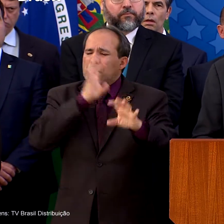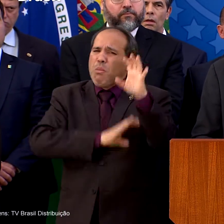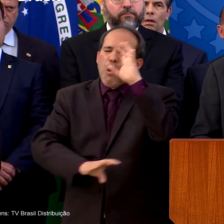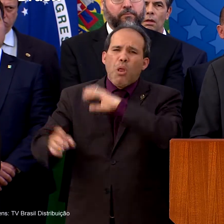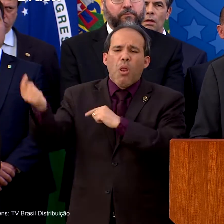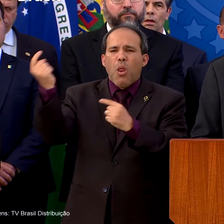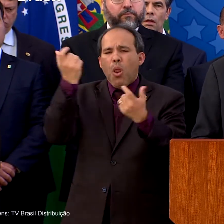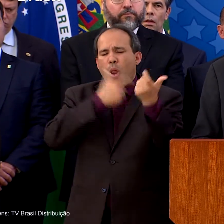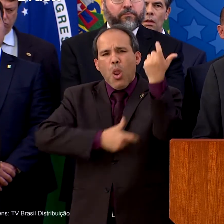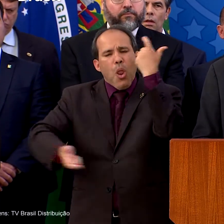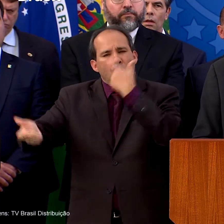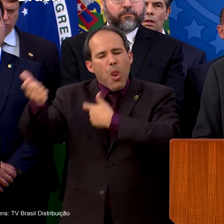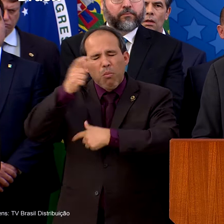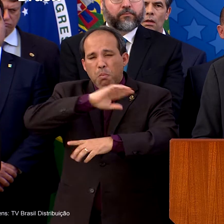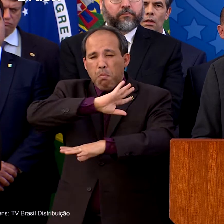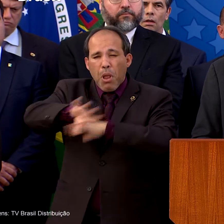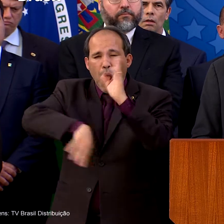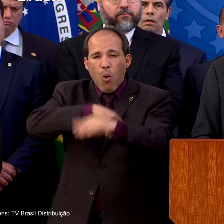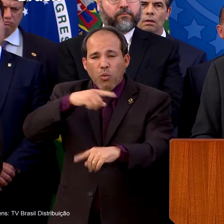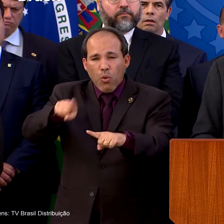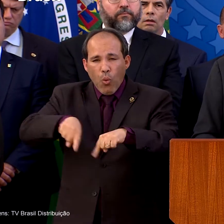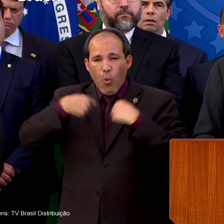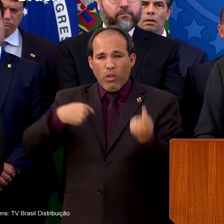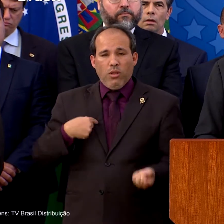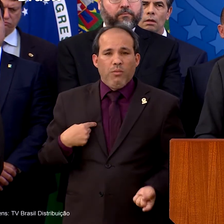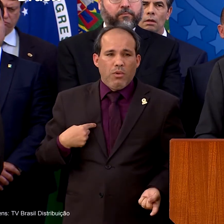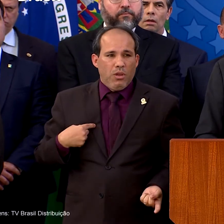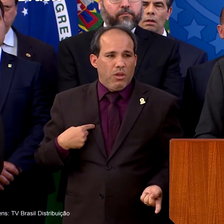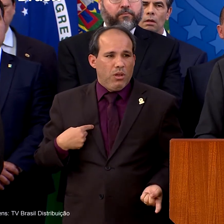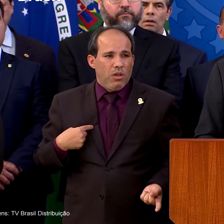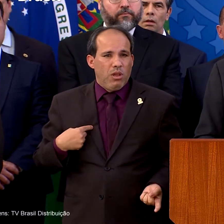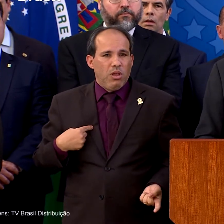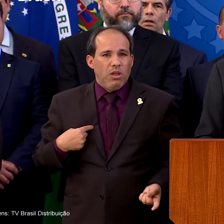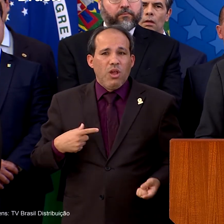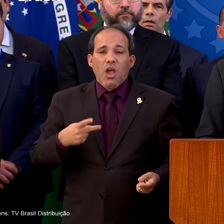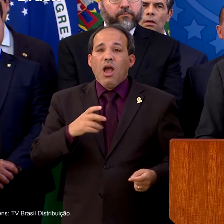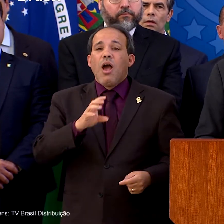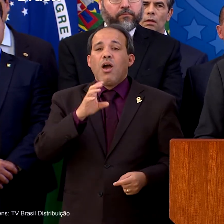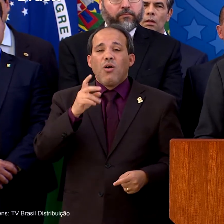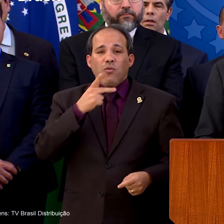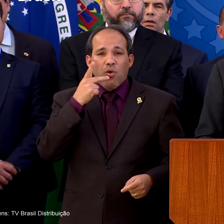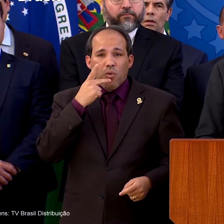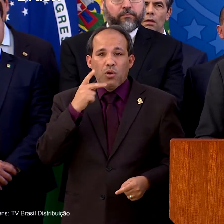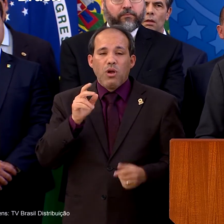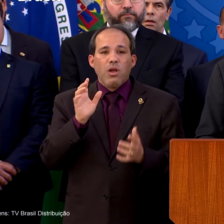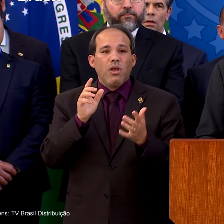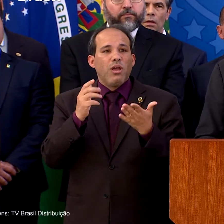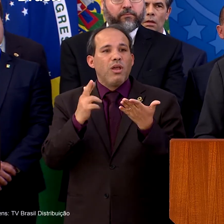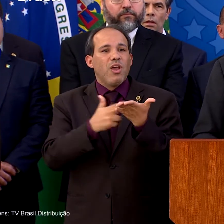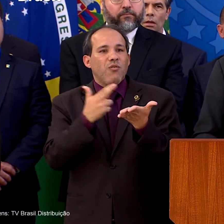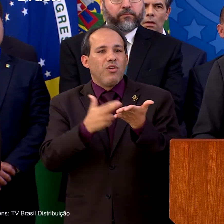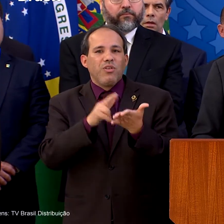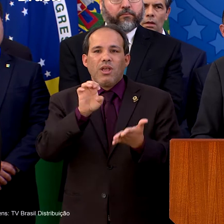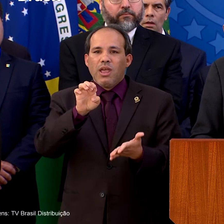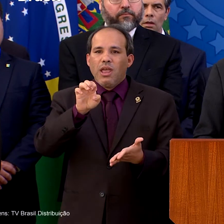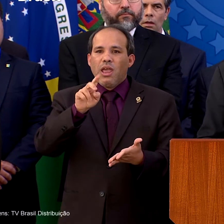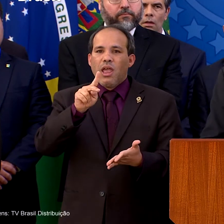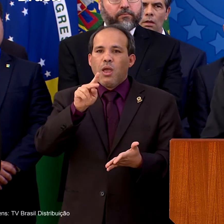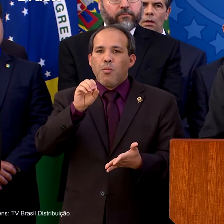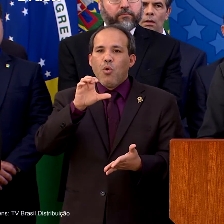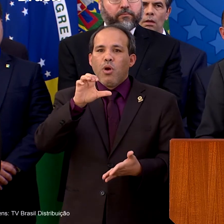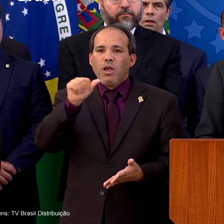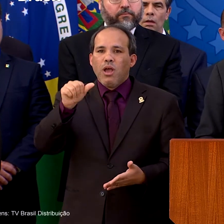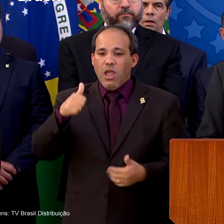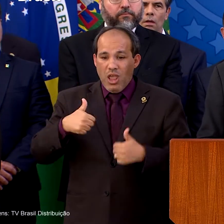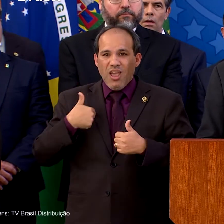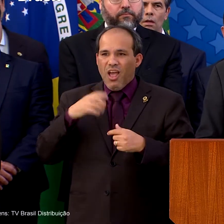para baixo e chacoalhar tudo levantar até que com cinco anos de idade tem que essa época eu chamava uma